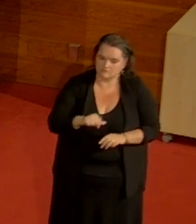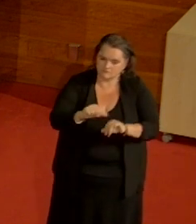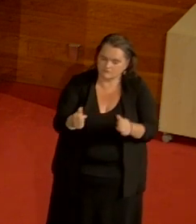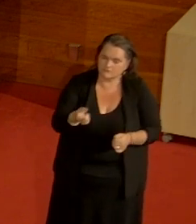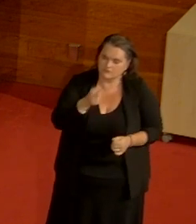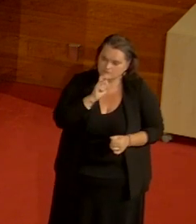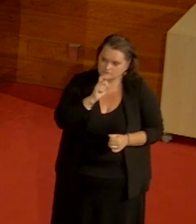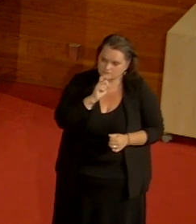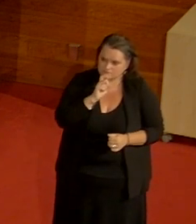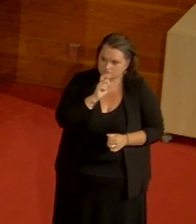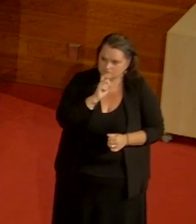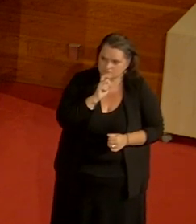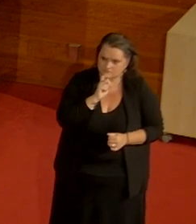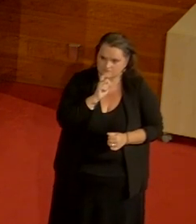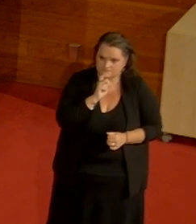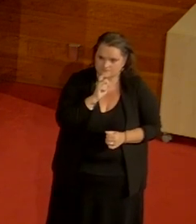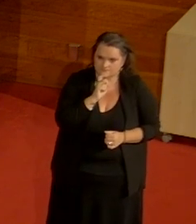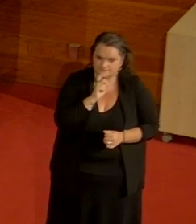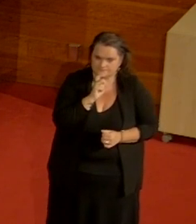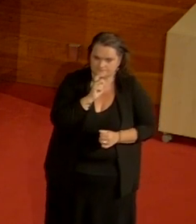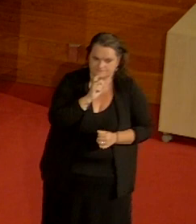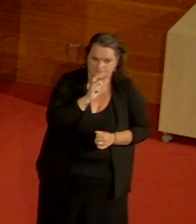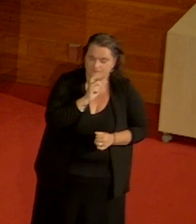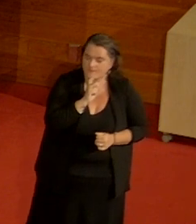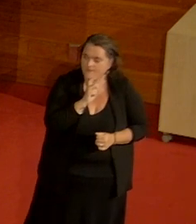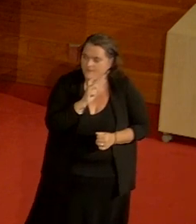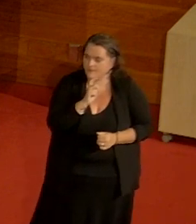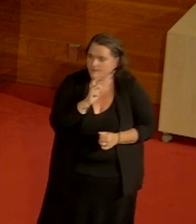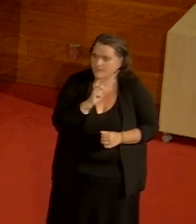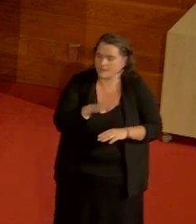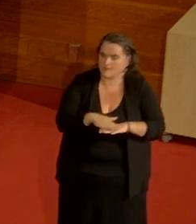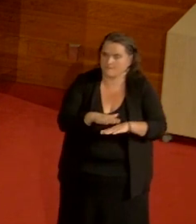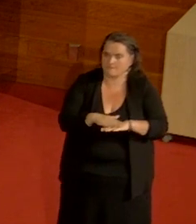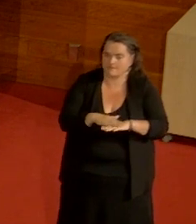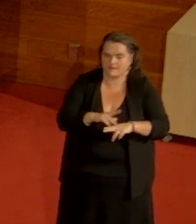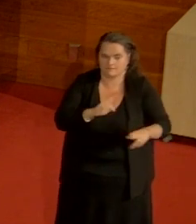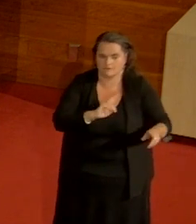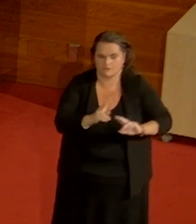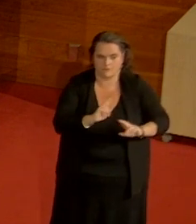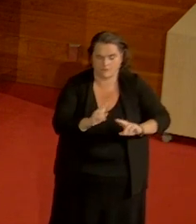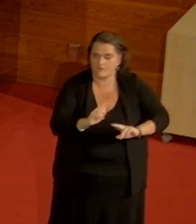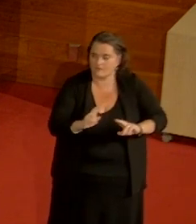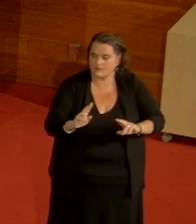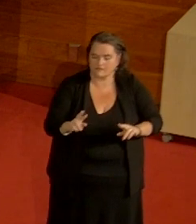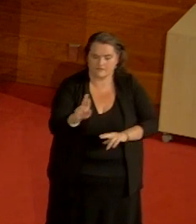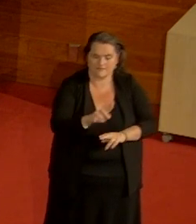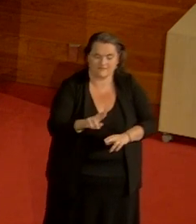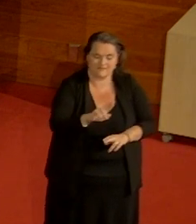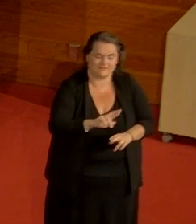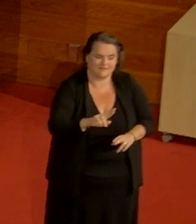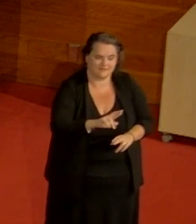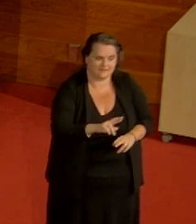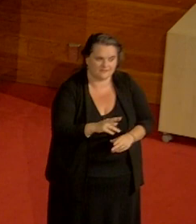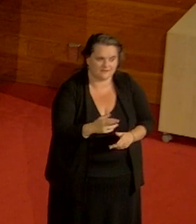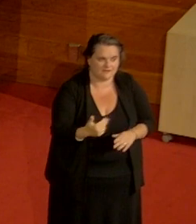plantearnos estas formas de eh poder contrarrestar no esa dinámica del bucle Y ser